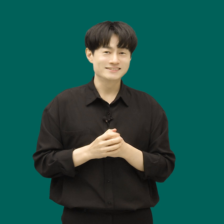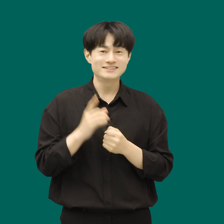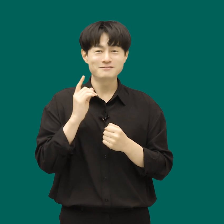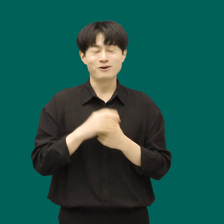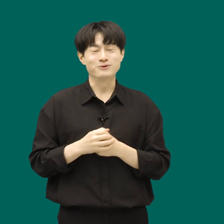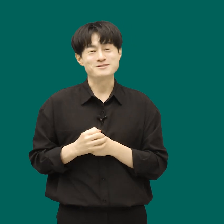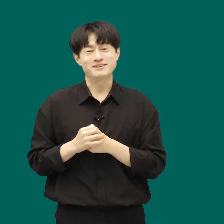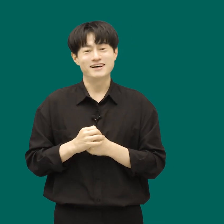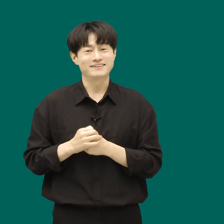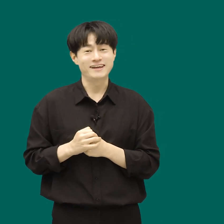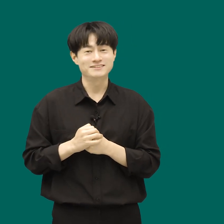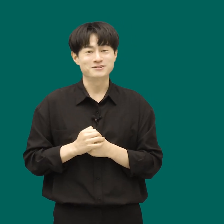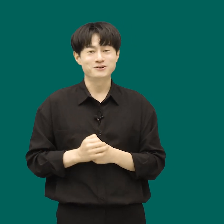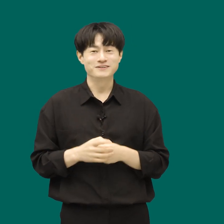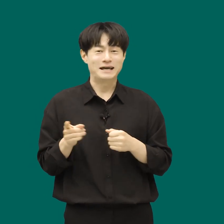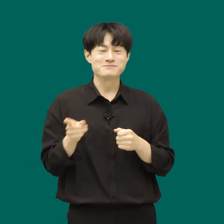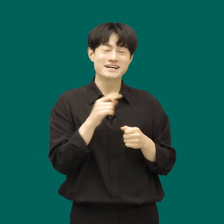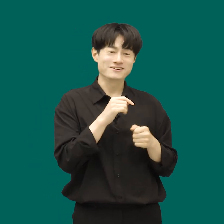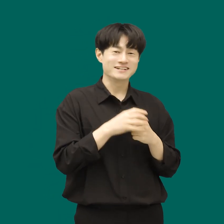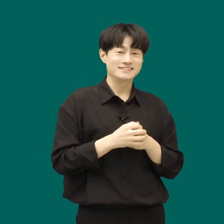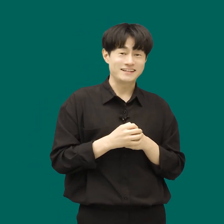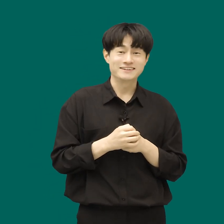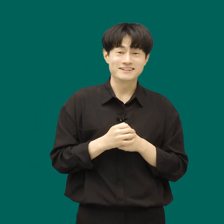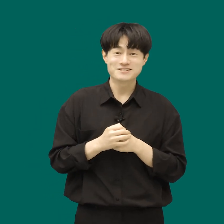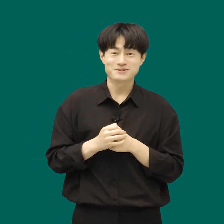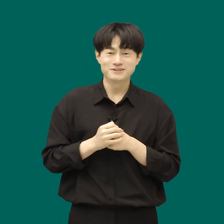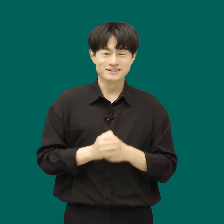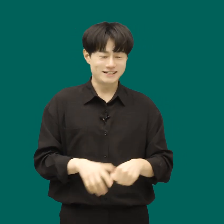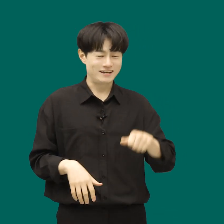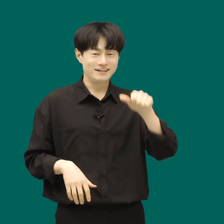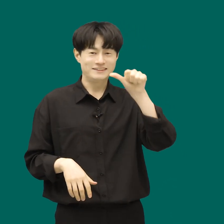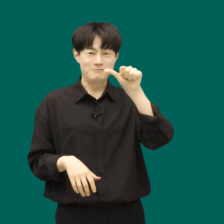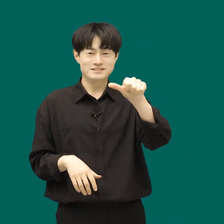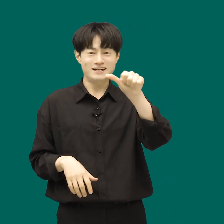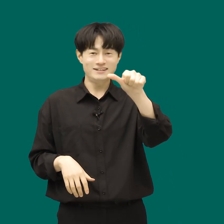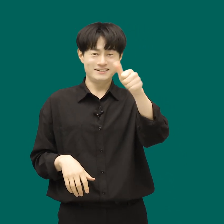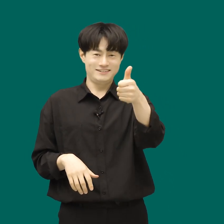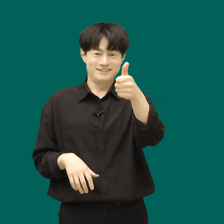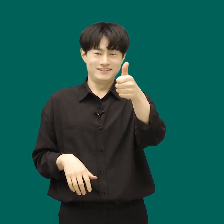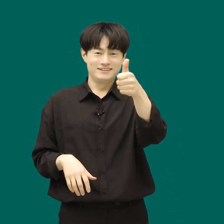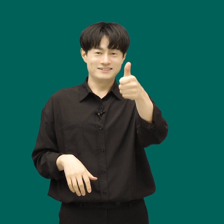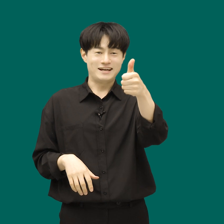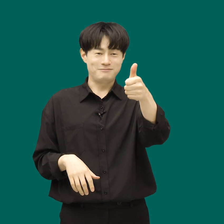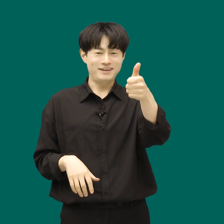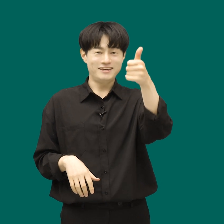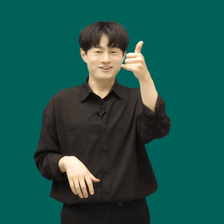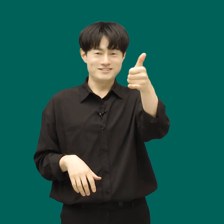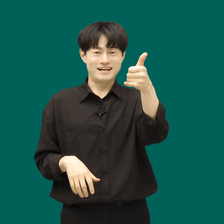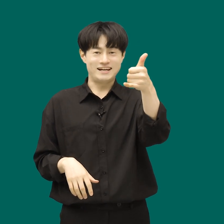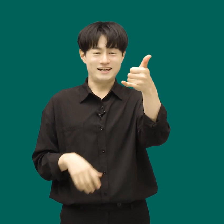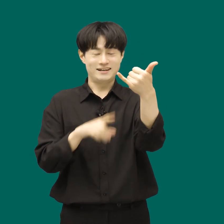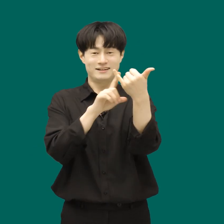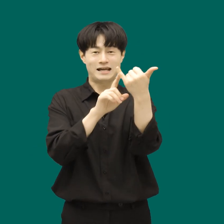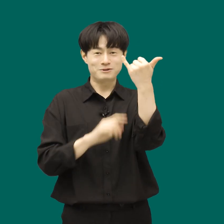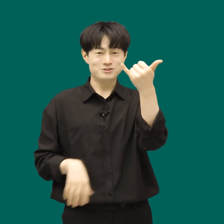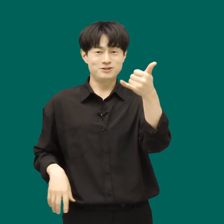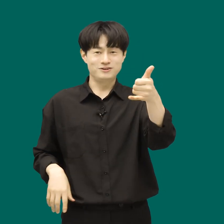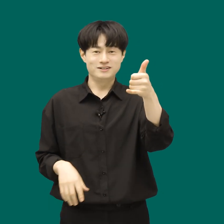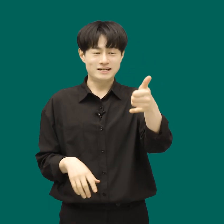데이트를 배워보겠습니다. 데이트는요, 남자, 여자가 이제 데이트를 하죠. 자, 남자. 그 다음에 여자. 다 폈죠. 자,